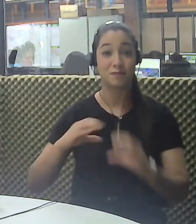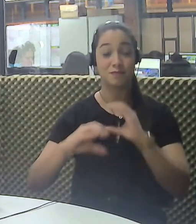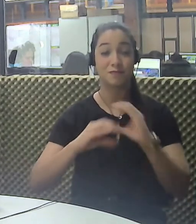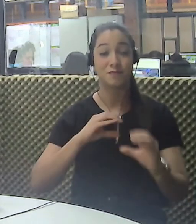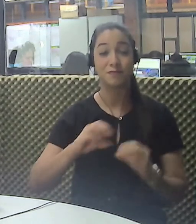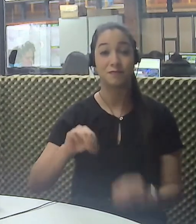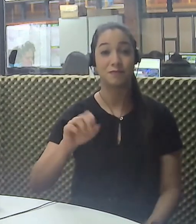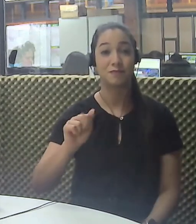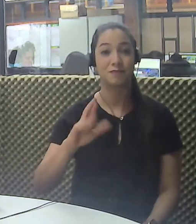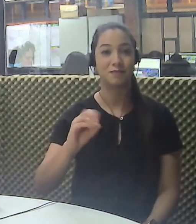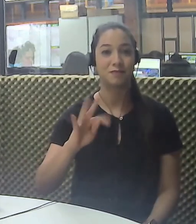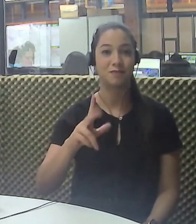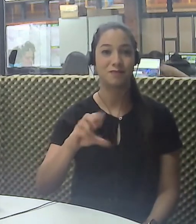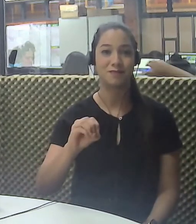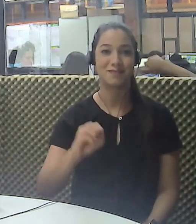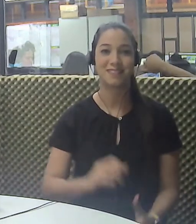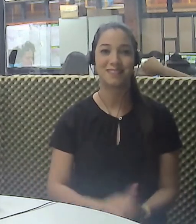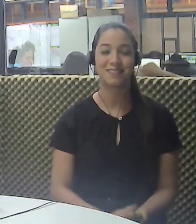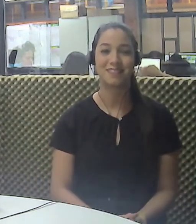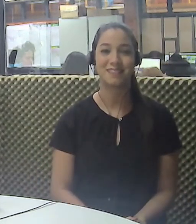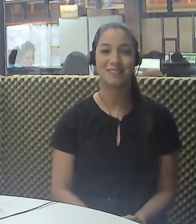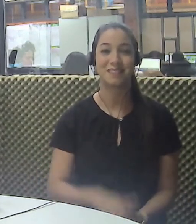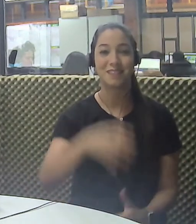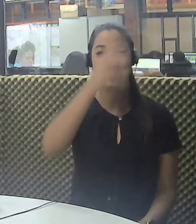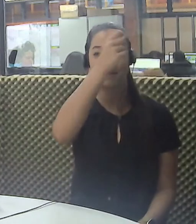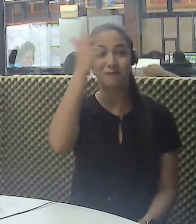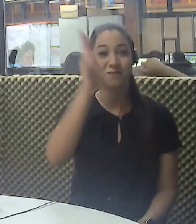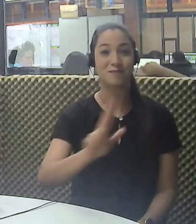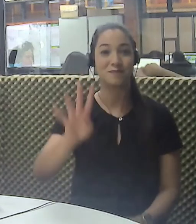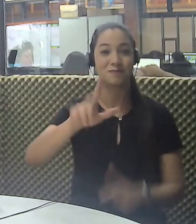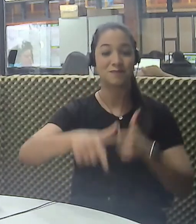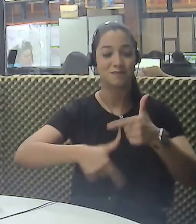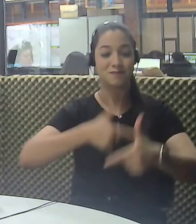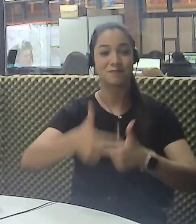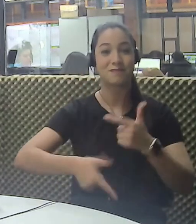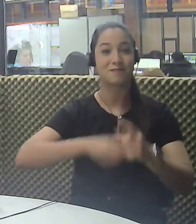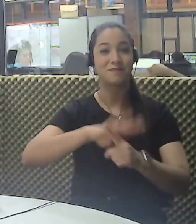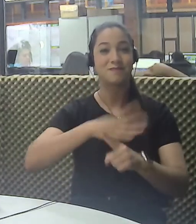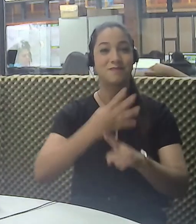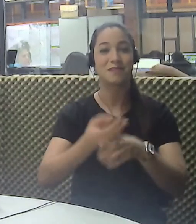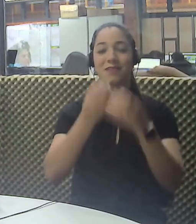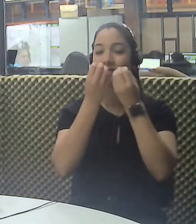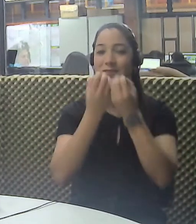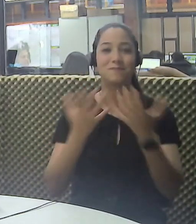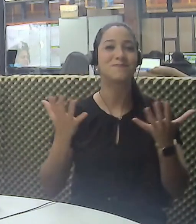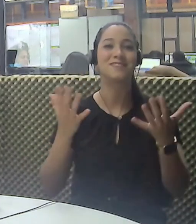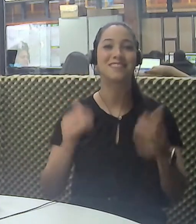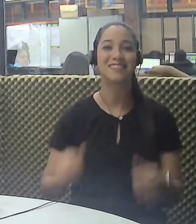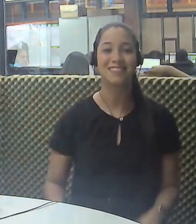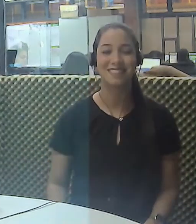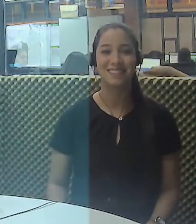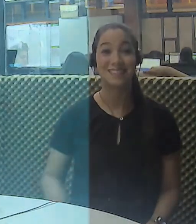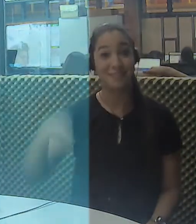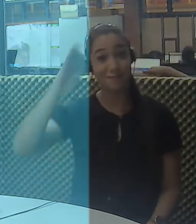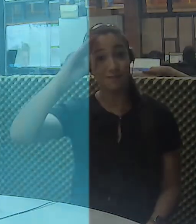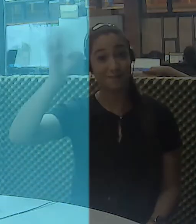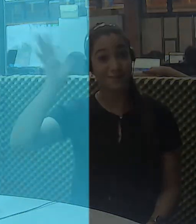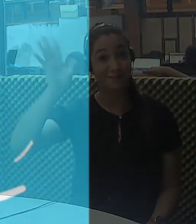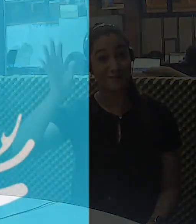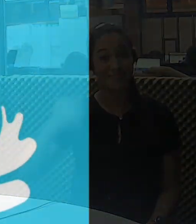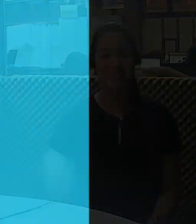Comunicação, Marco Túlio de Castro Kalimann. Prefeitura de Uberlândia. Fazer mais, fazer bem. Até a